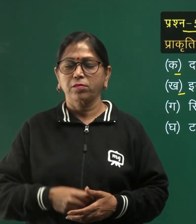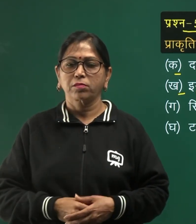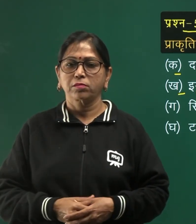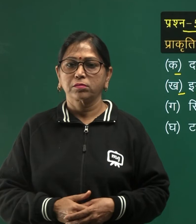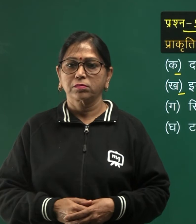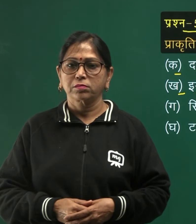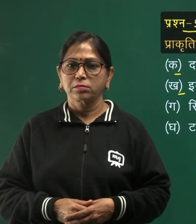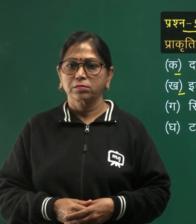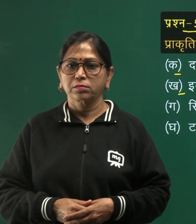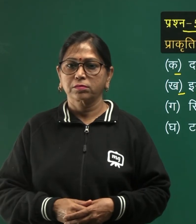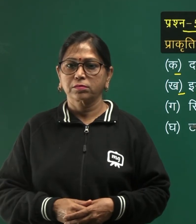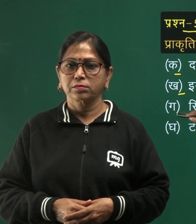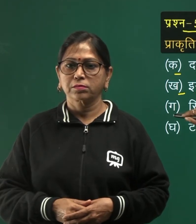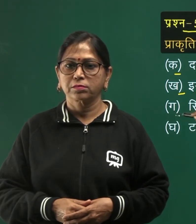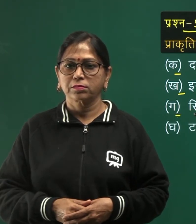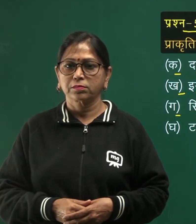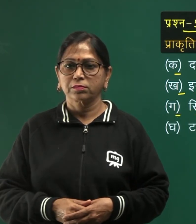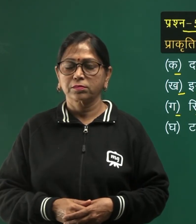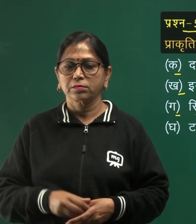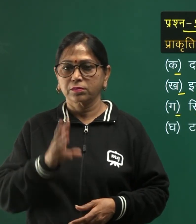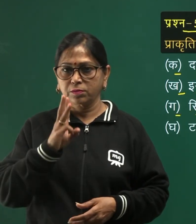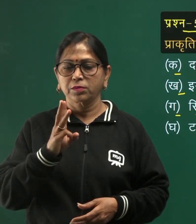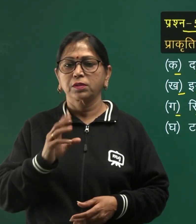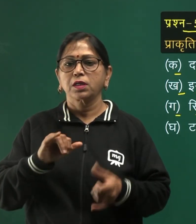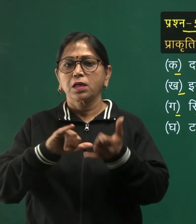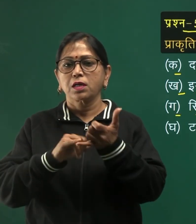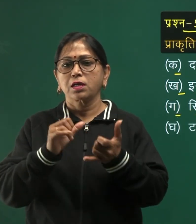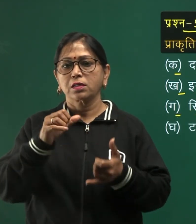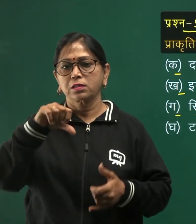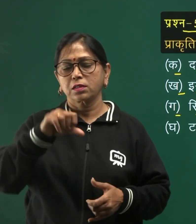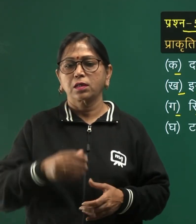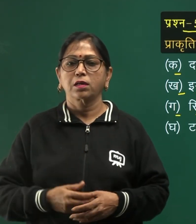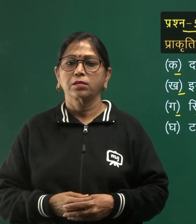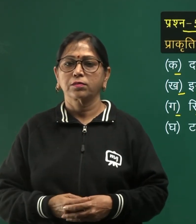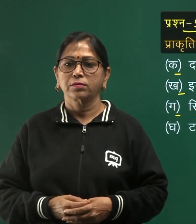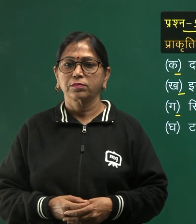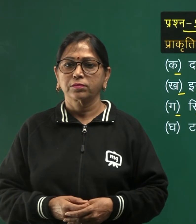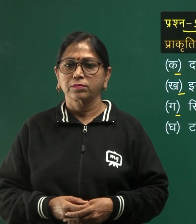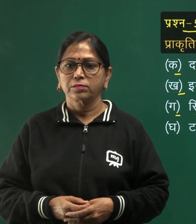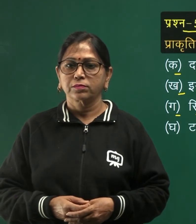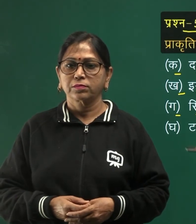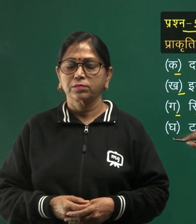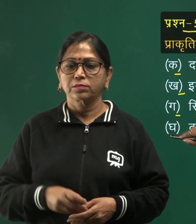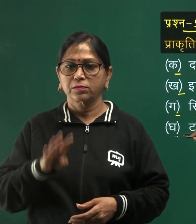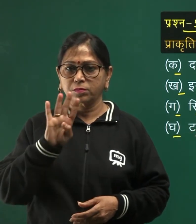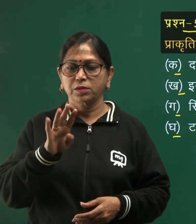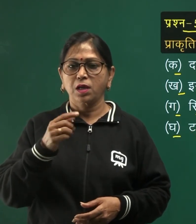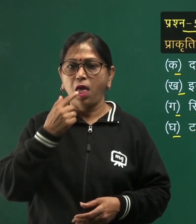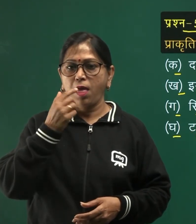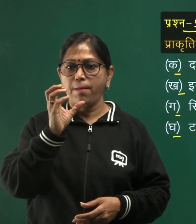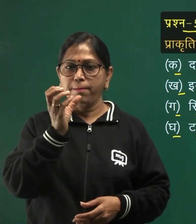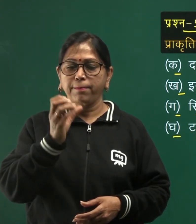नंबर दो इमली नंबर 3 सर का